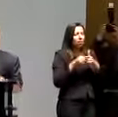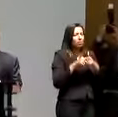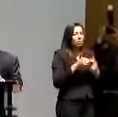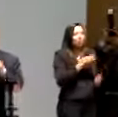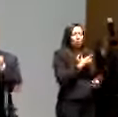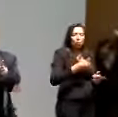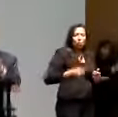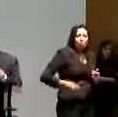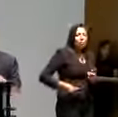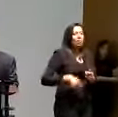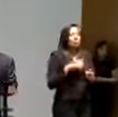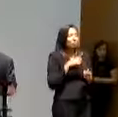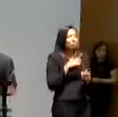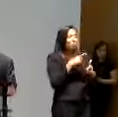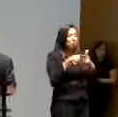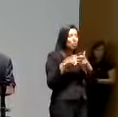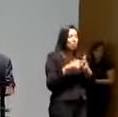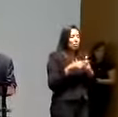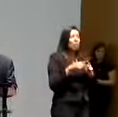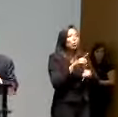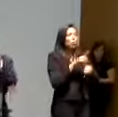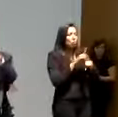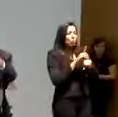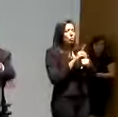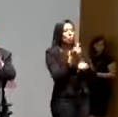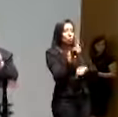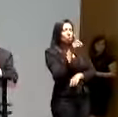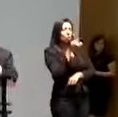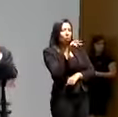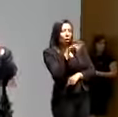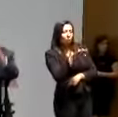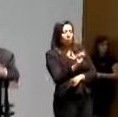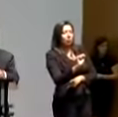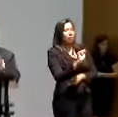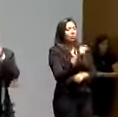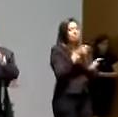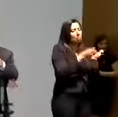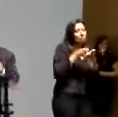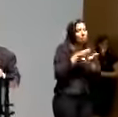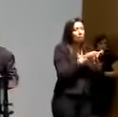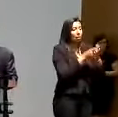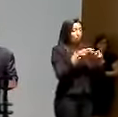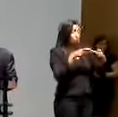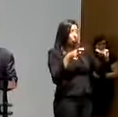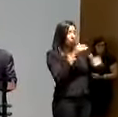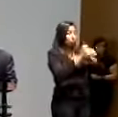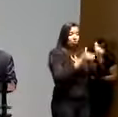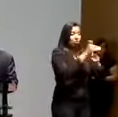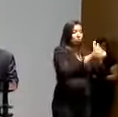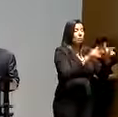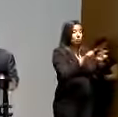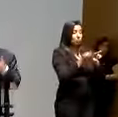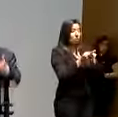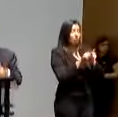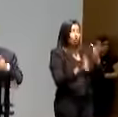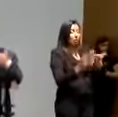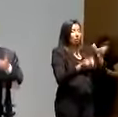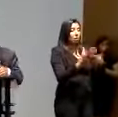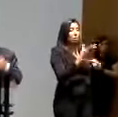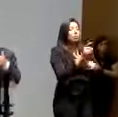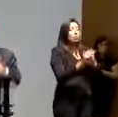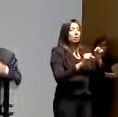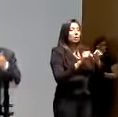para financiar a subsídio de importações, programas de expansão, desenvolvimentistas, e criamos uma sequência de crises cambiais.